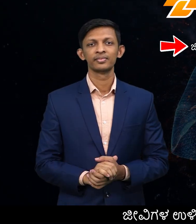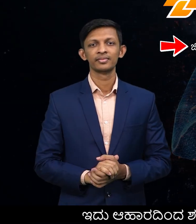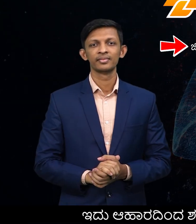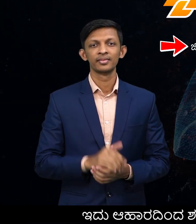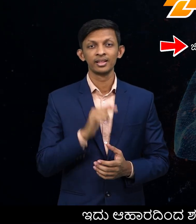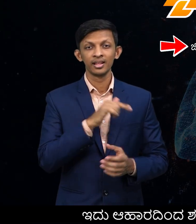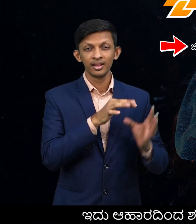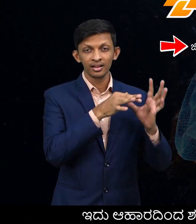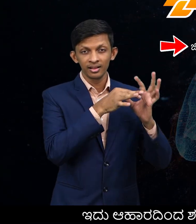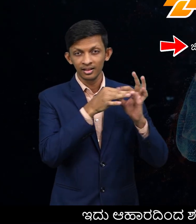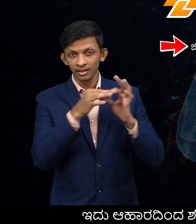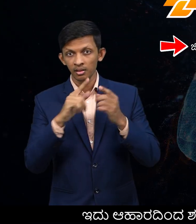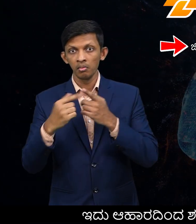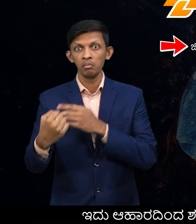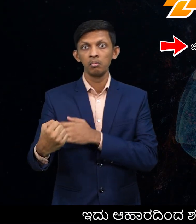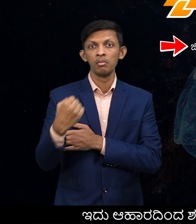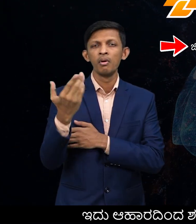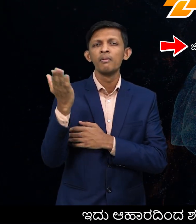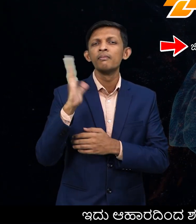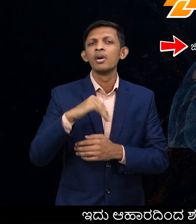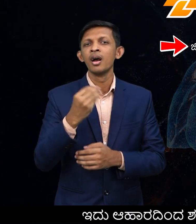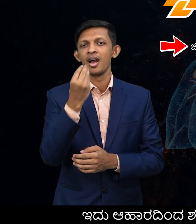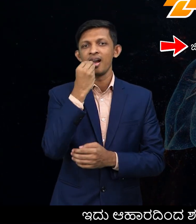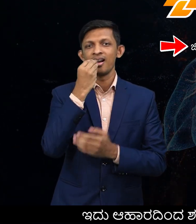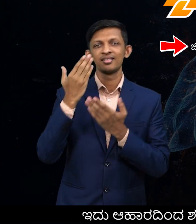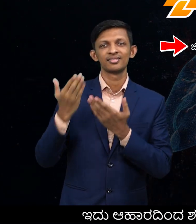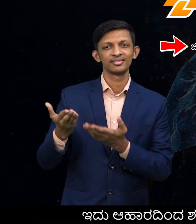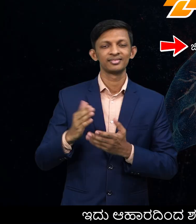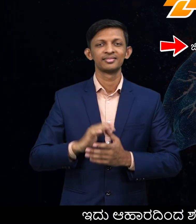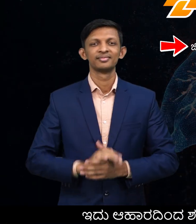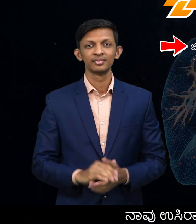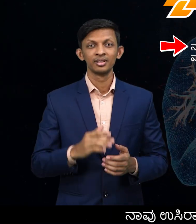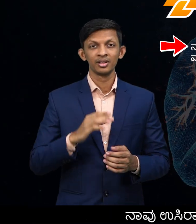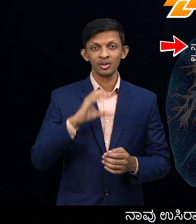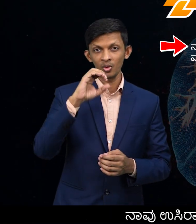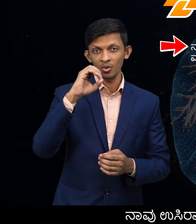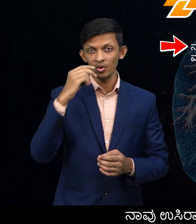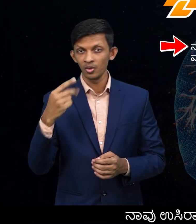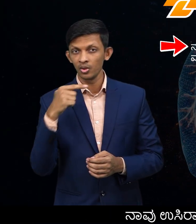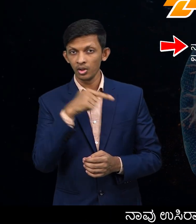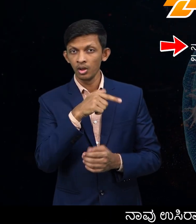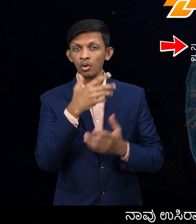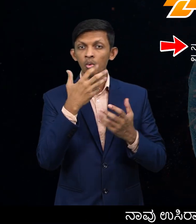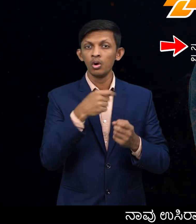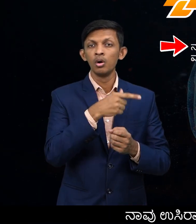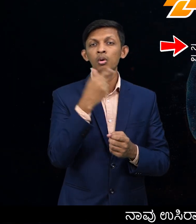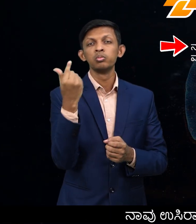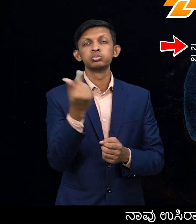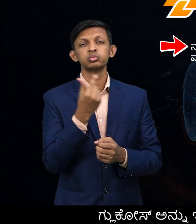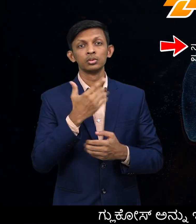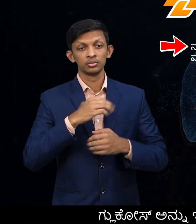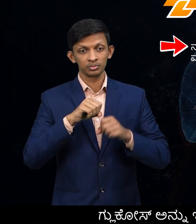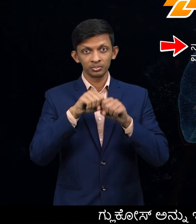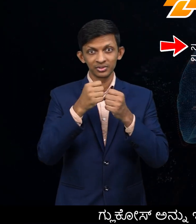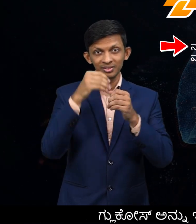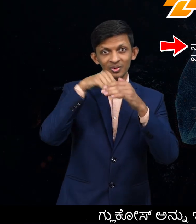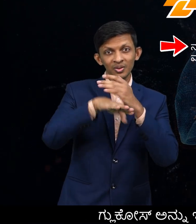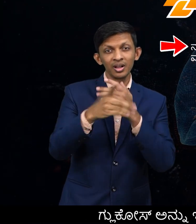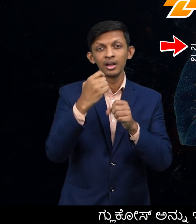ಇದು ಆಹಾರದಿಂದ ಶಕ್ತಿಯನ್ನು ಬಿಡುಗಡೆ ಮಾಡುತ್ತದೆ. ನಾವು ಉಸಿರಾಡುವ ಆಮ್ಲಜನಕವನ್ನು ಗ್ಲೂಕೋಸ್ ಅನ್ನು ಇಂಗಾಲದ